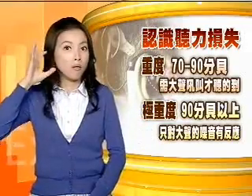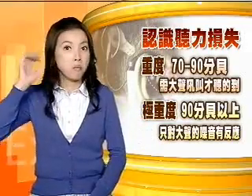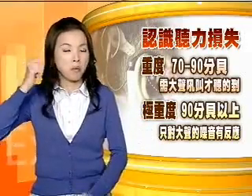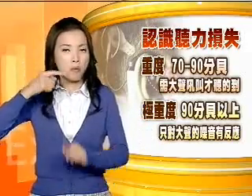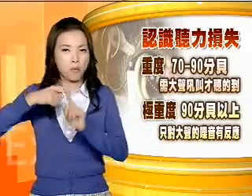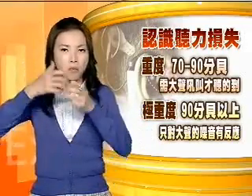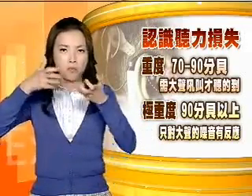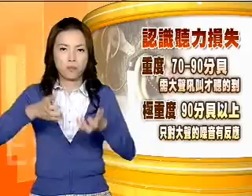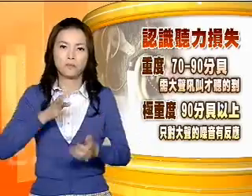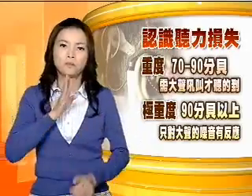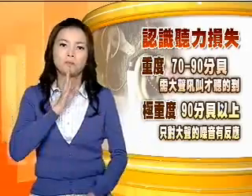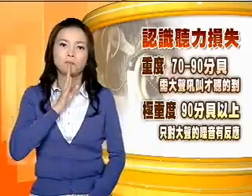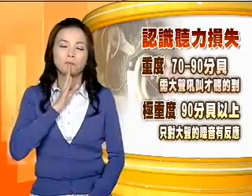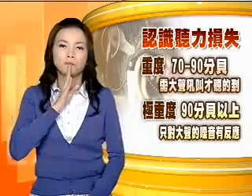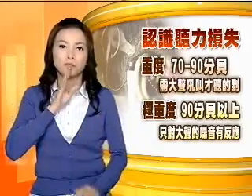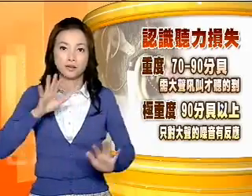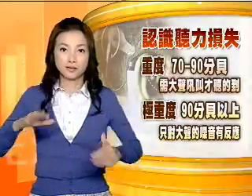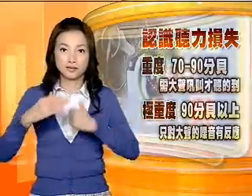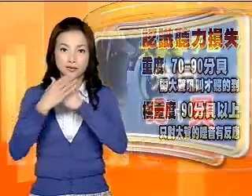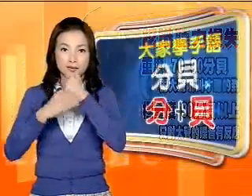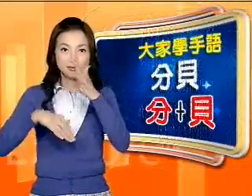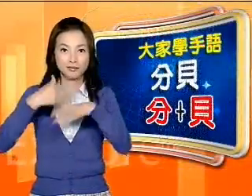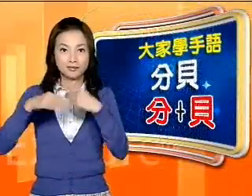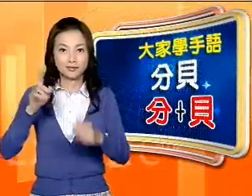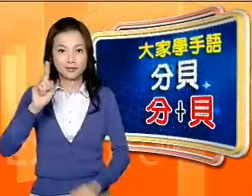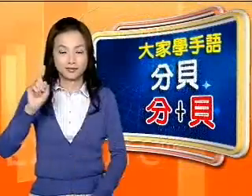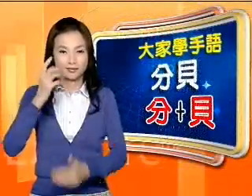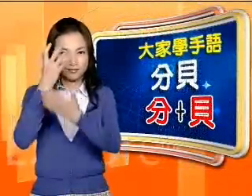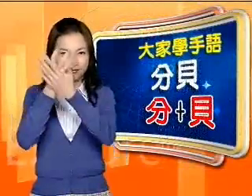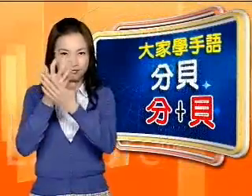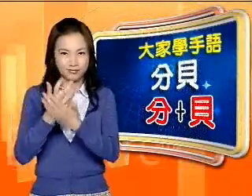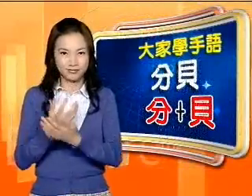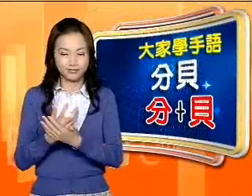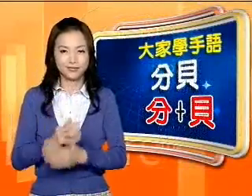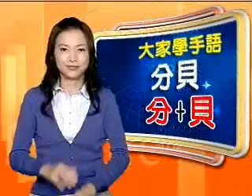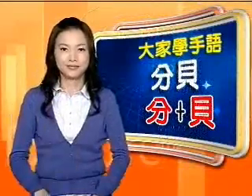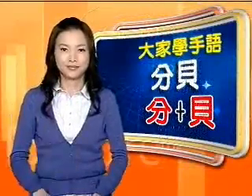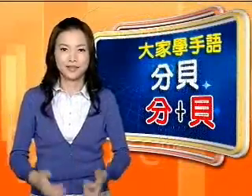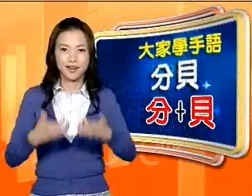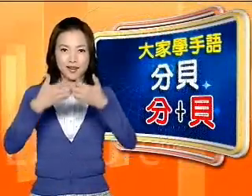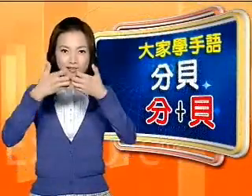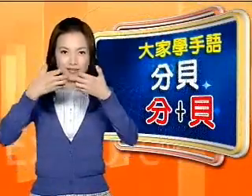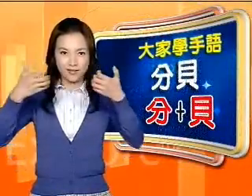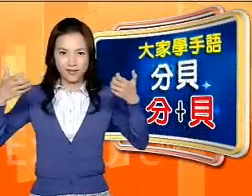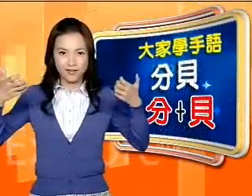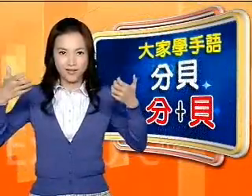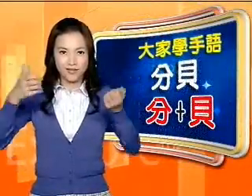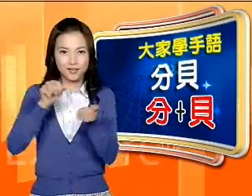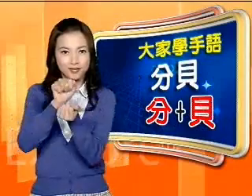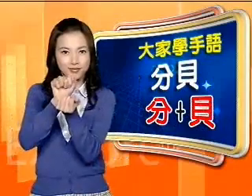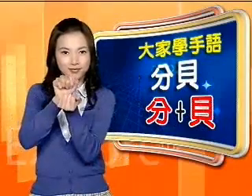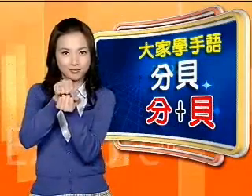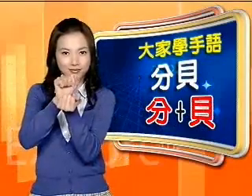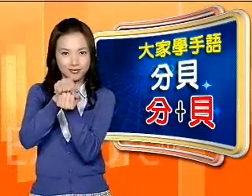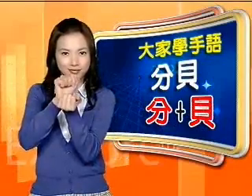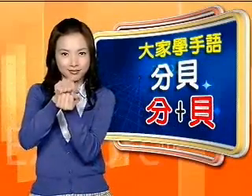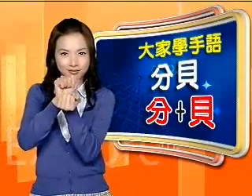度听损了。接着我们就来学学分贝的手语要怎么比呢？我们可以照单字比出分贝，